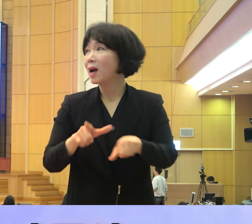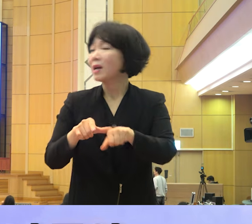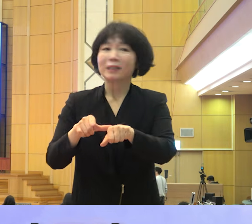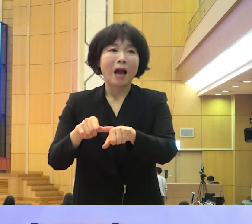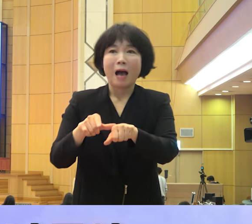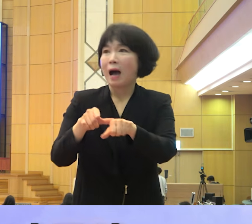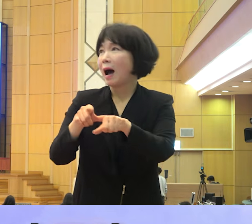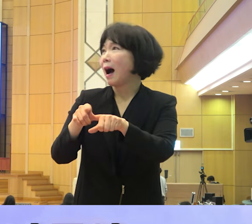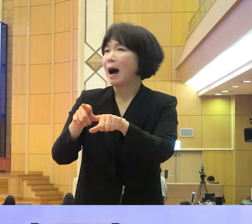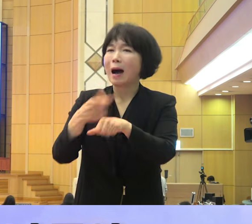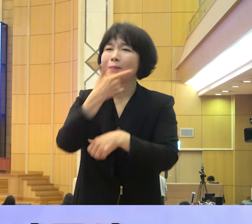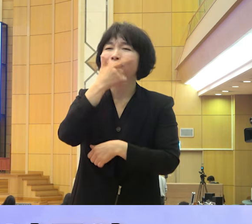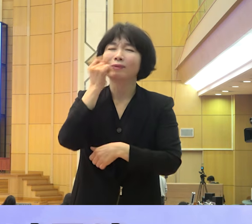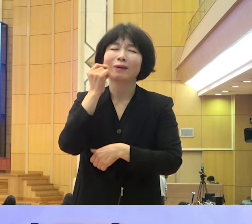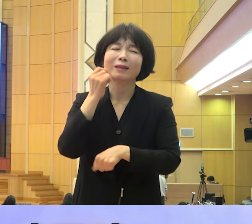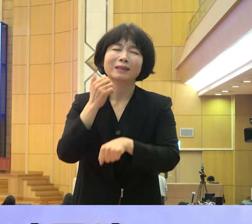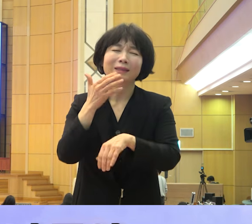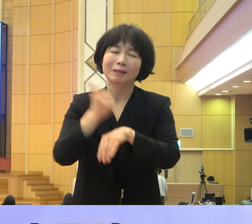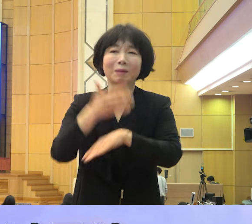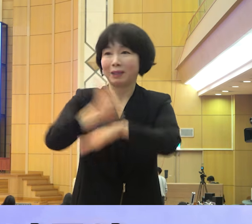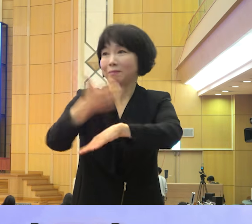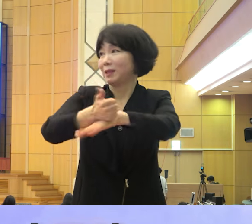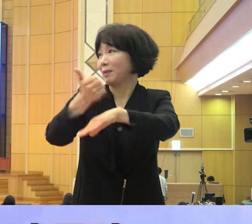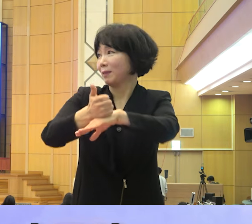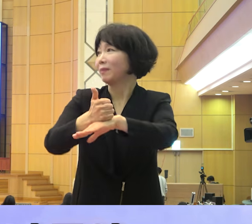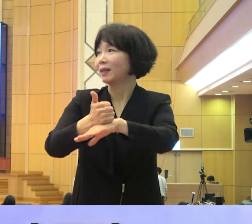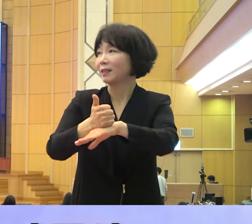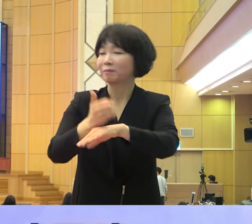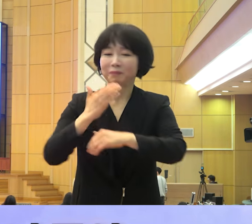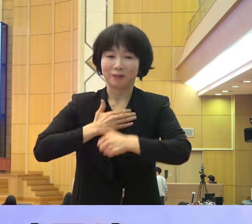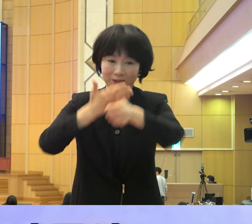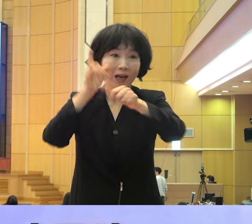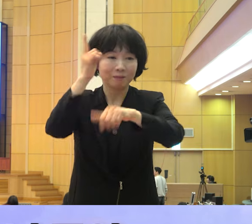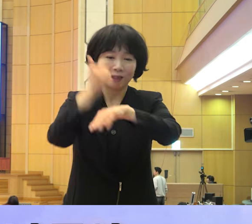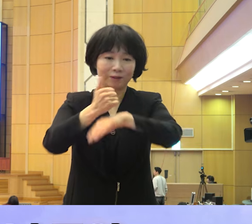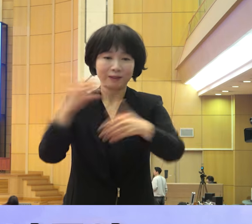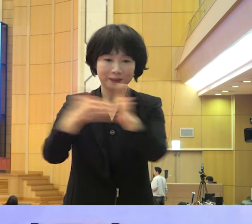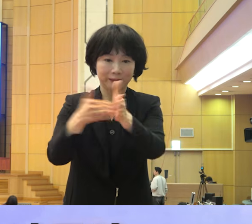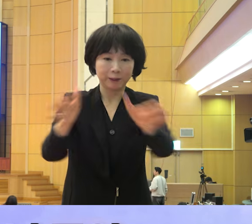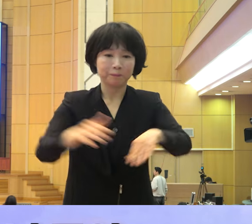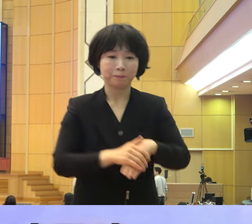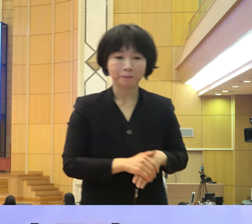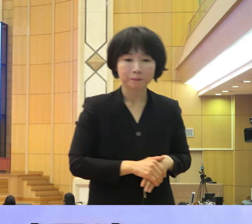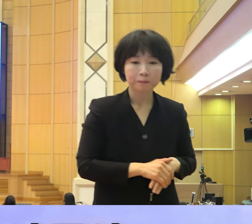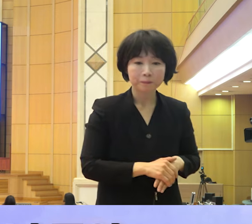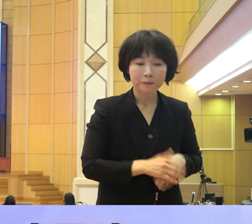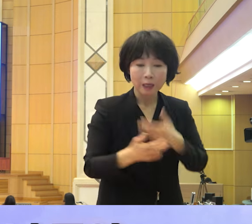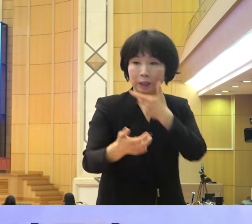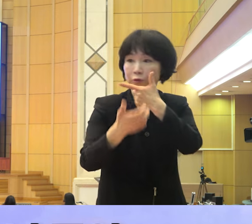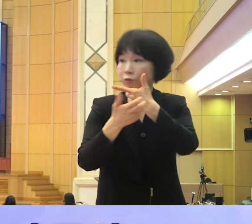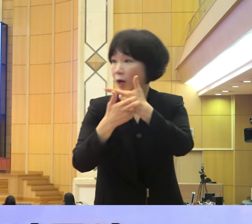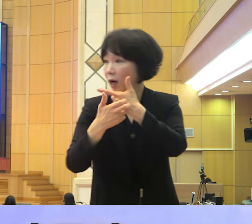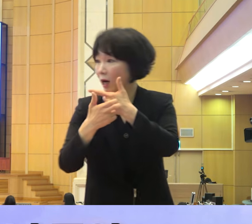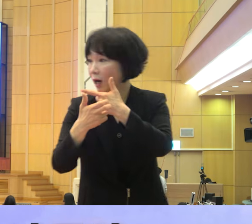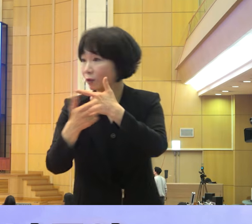없어서요, 마지막 한 절만 딱 읽기만 하고 마치겠습니다. 누가복음 24장 27절